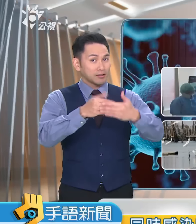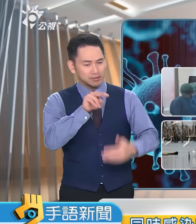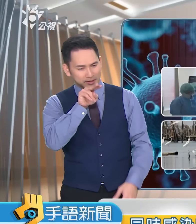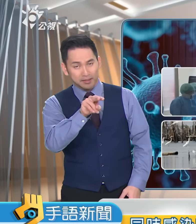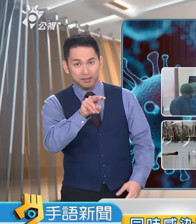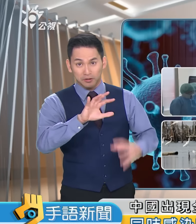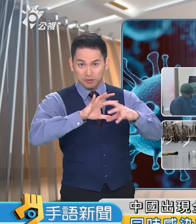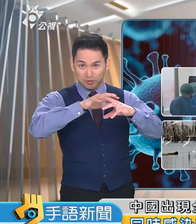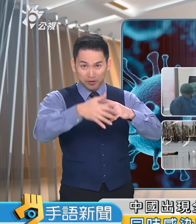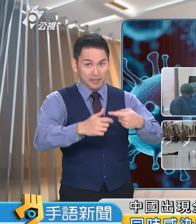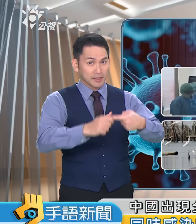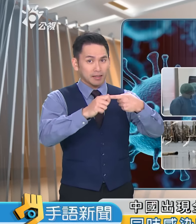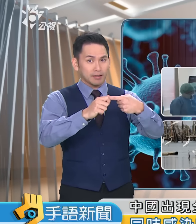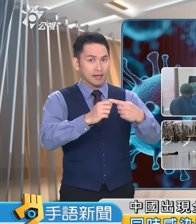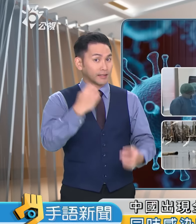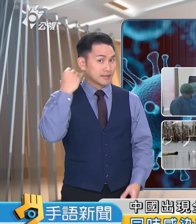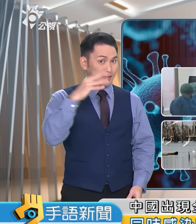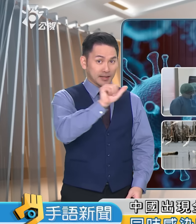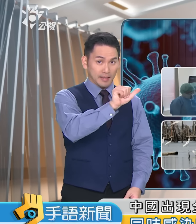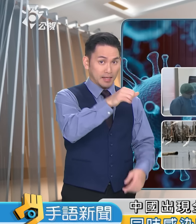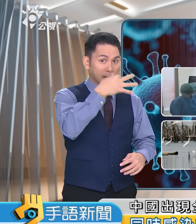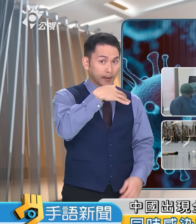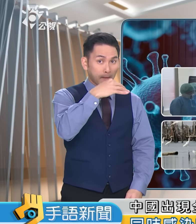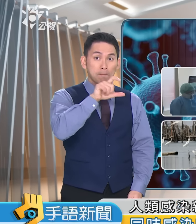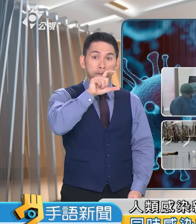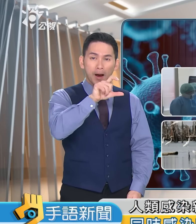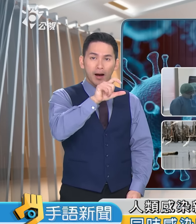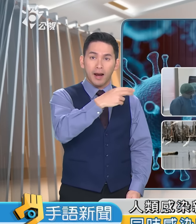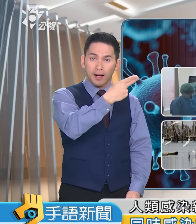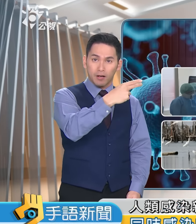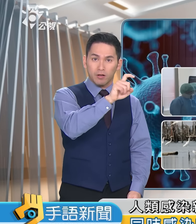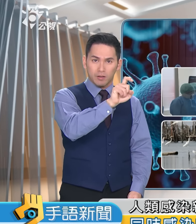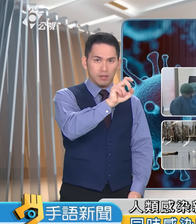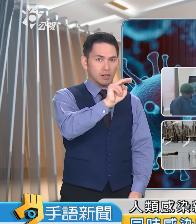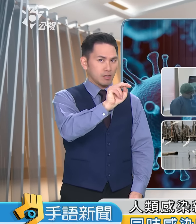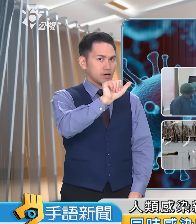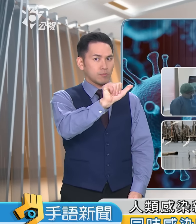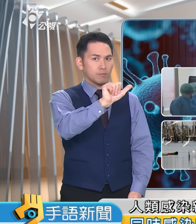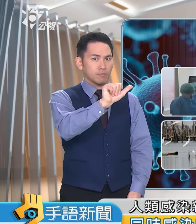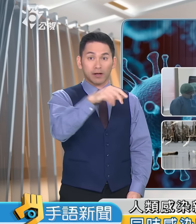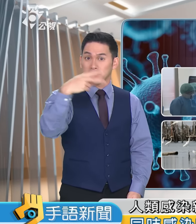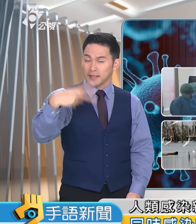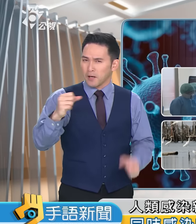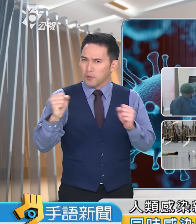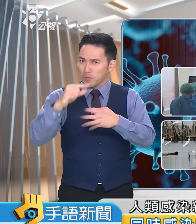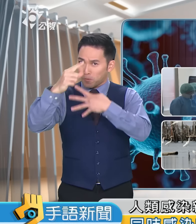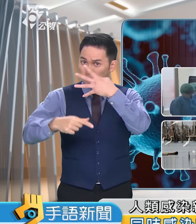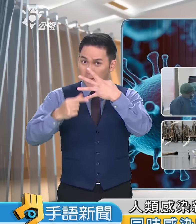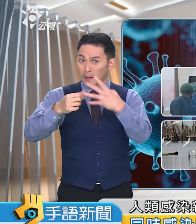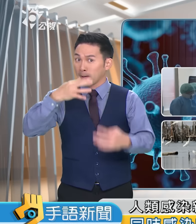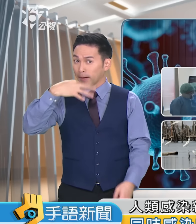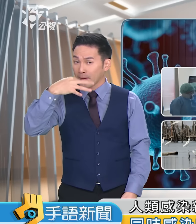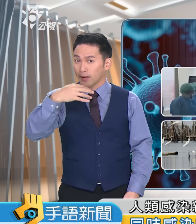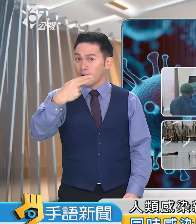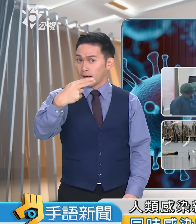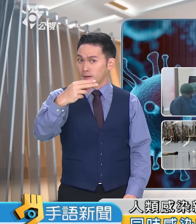中国出现全球首例人类感染新型 A 流 H10N5 病例，并同